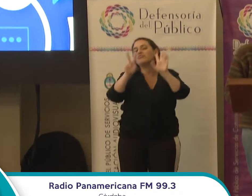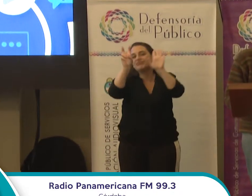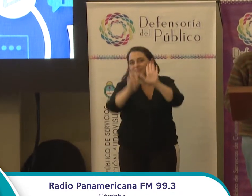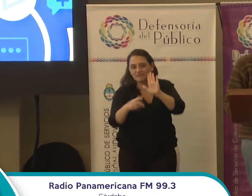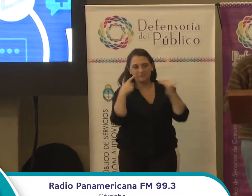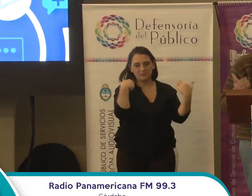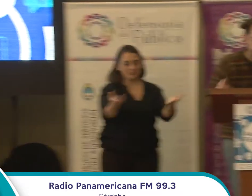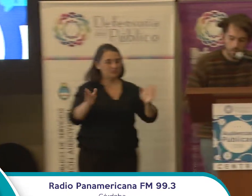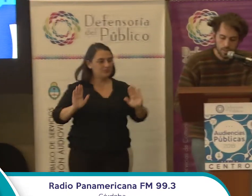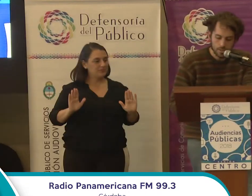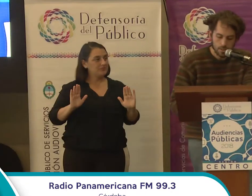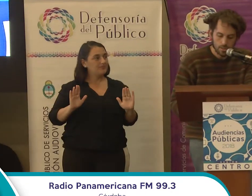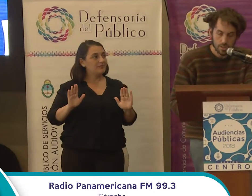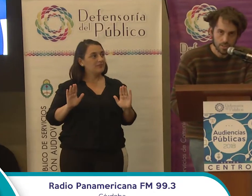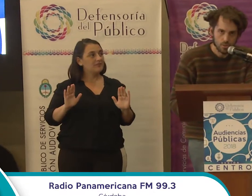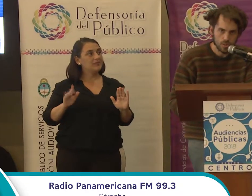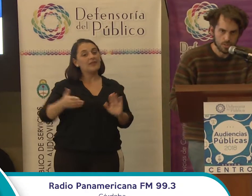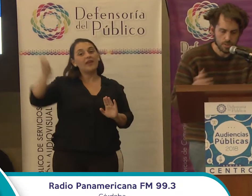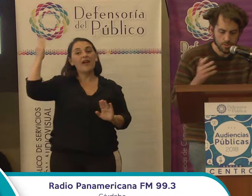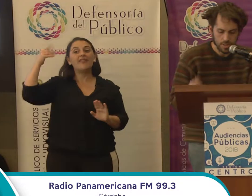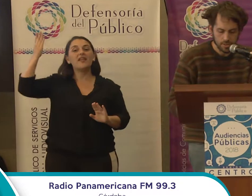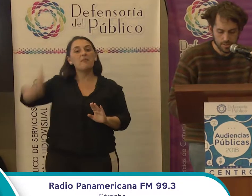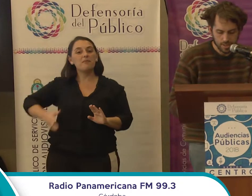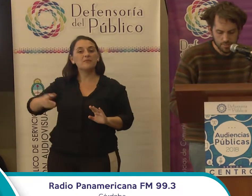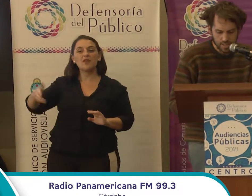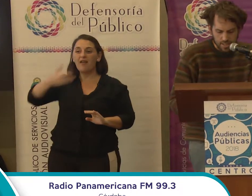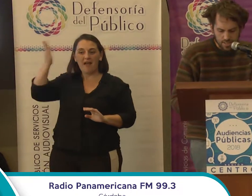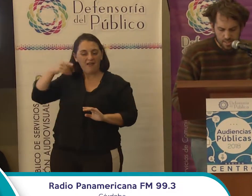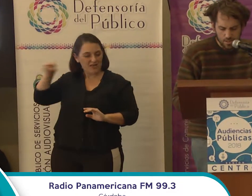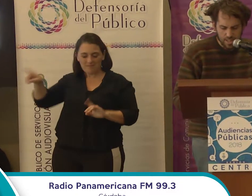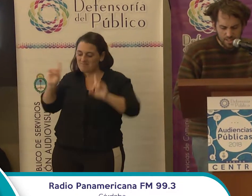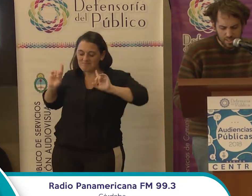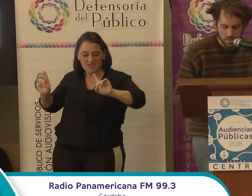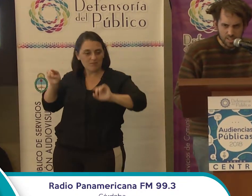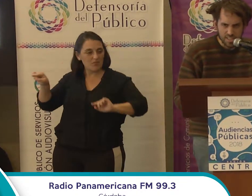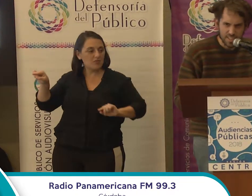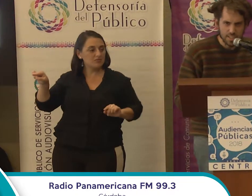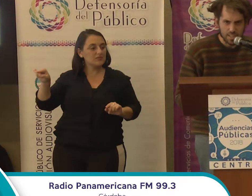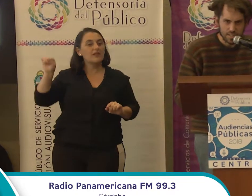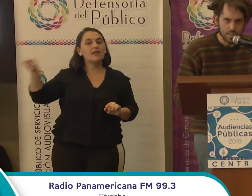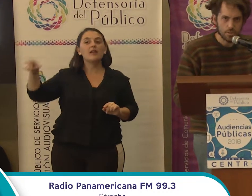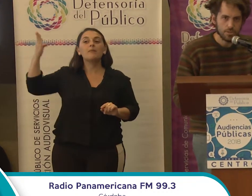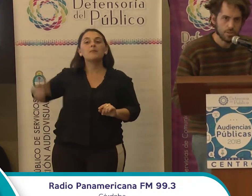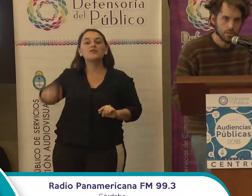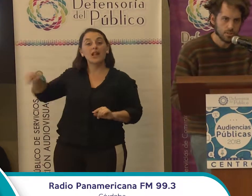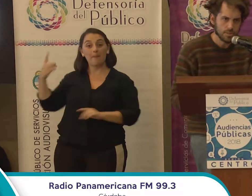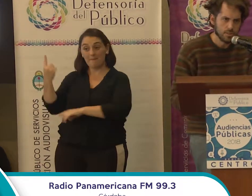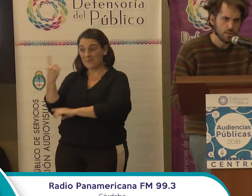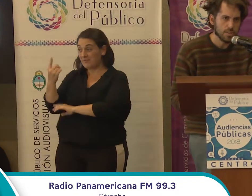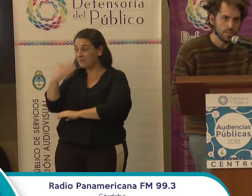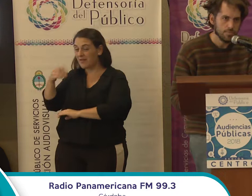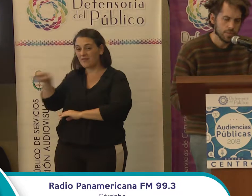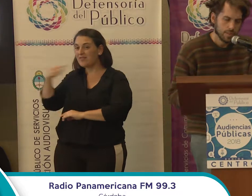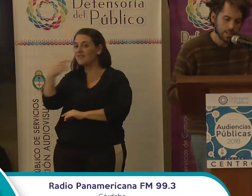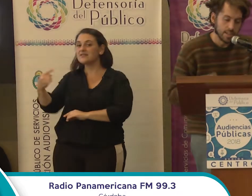precisamente señalando lo que dijo santiago look al comienzo de la audiencia él señaló que alrededor del 77 por ciento de los vecinos